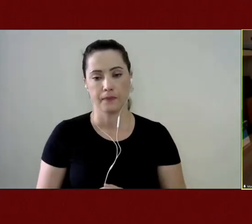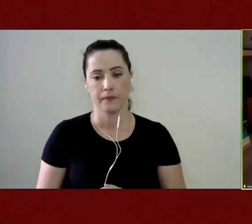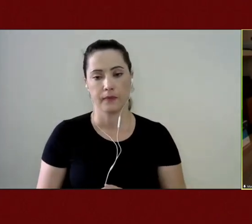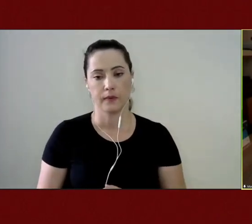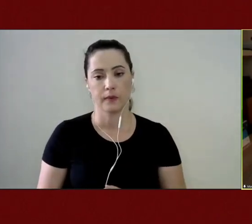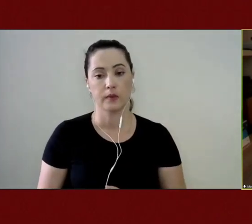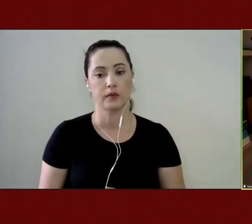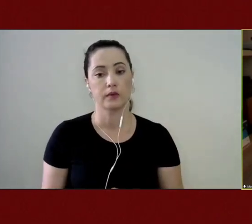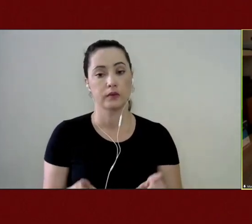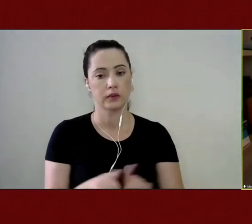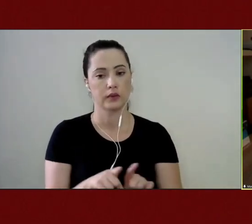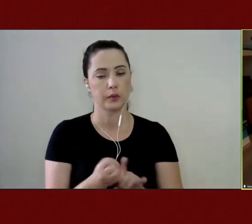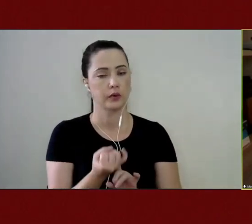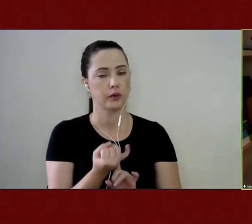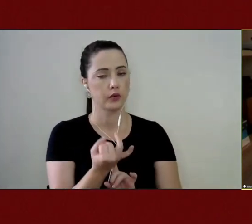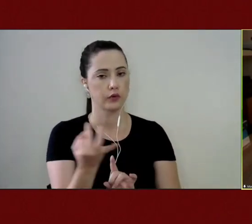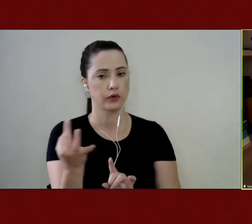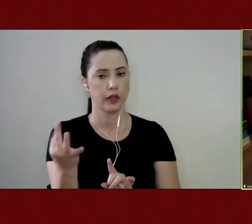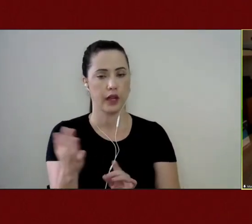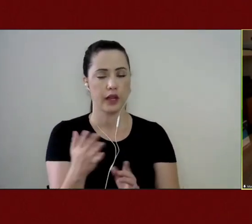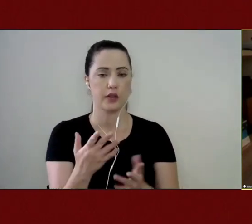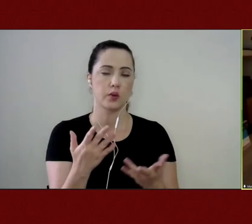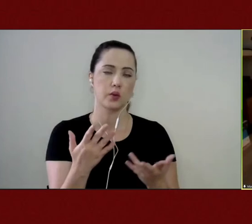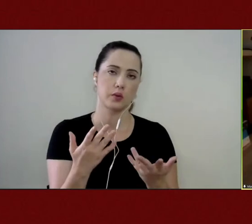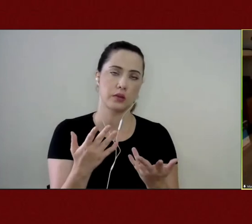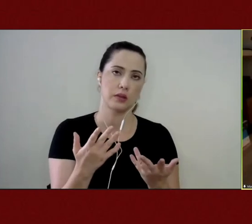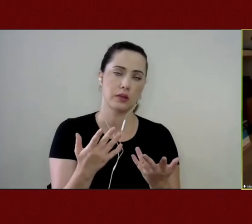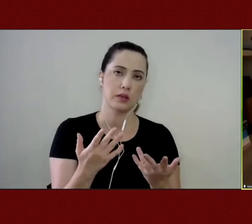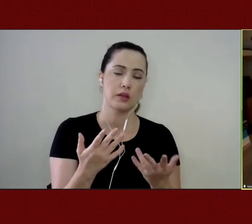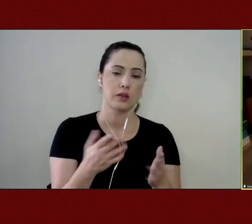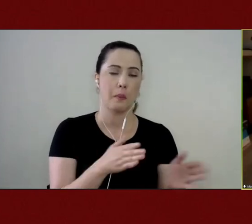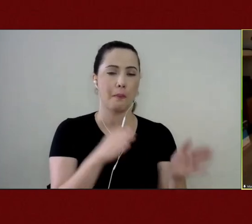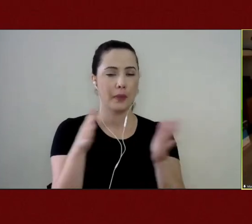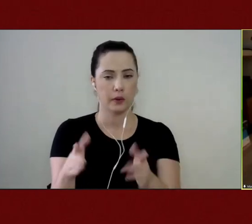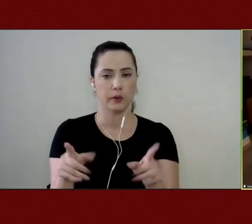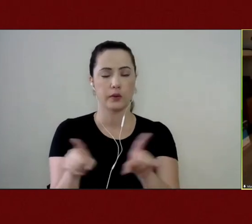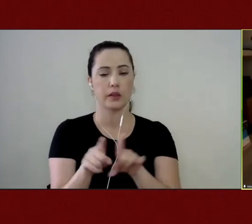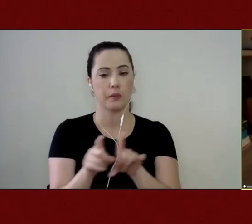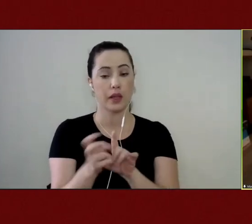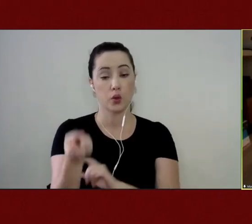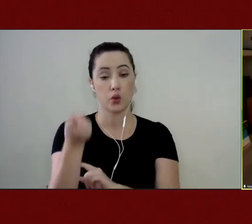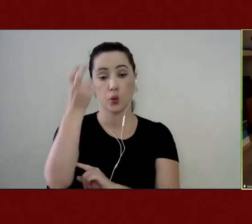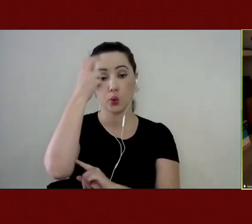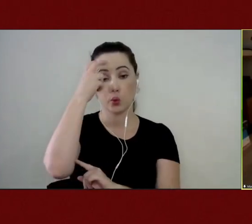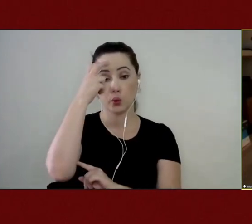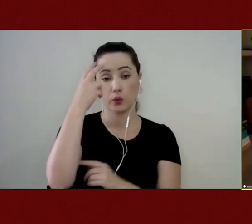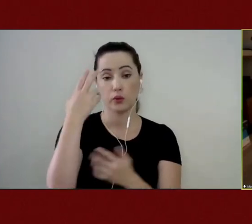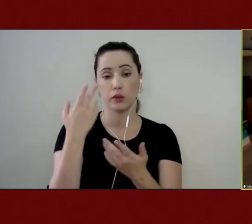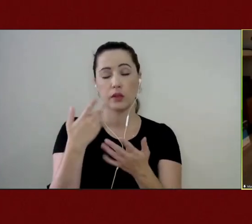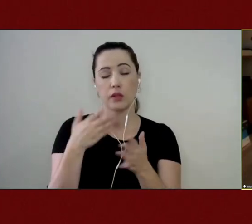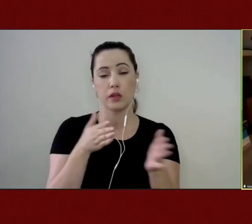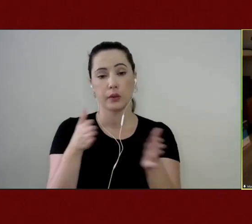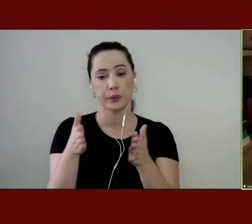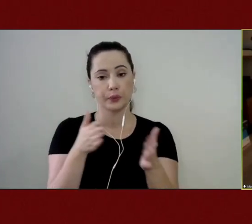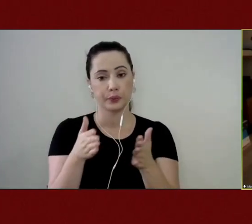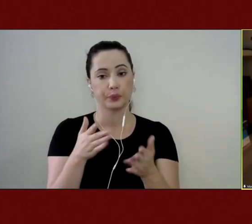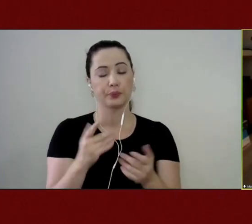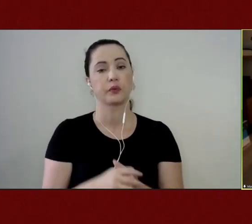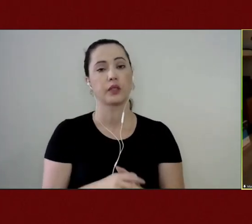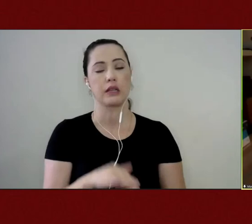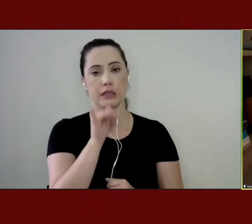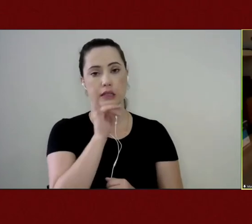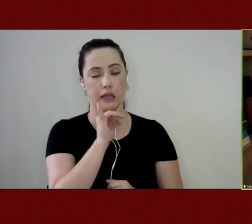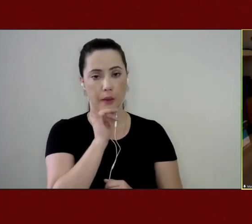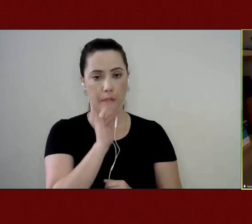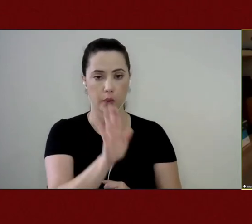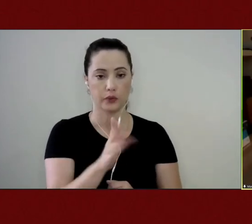Várias fases, podemos dizer assim, de políticas culturais. Em linhas gerais, nós podemos apontar as seguintes fases na história cultural do